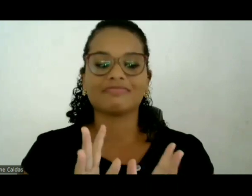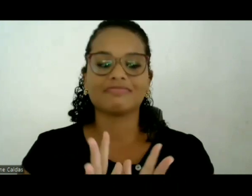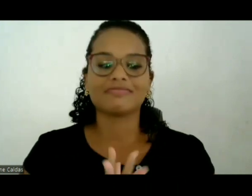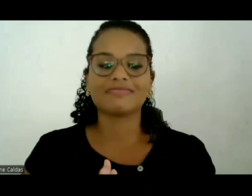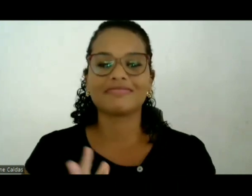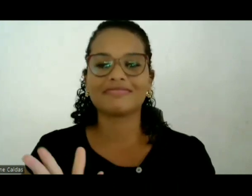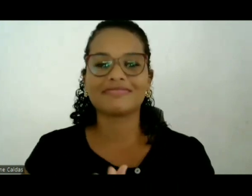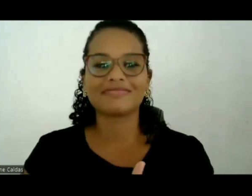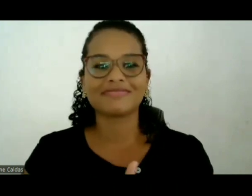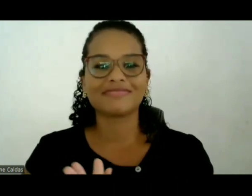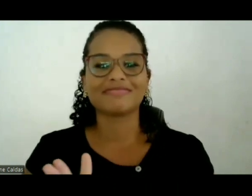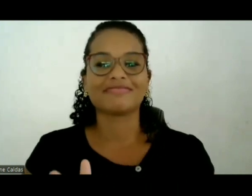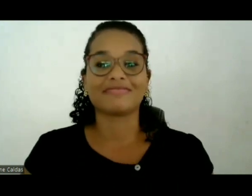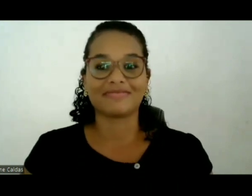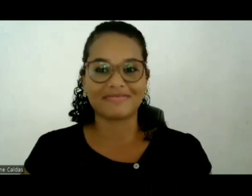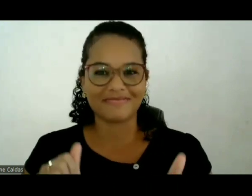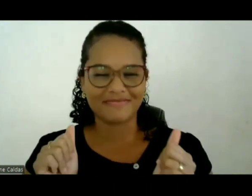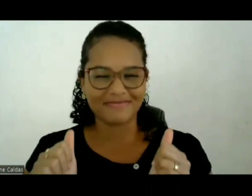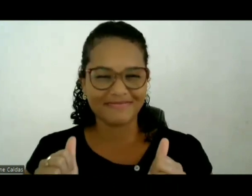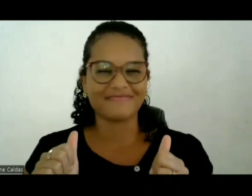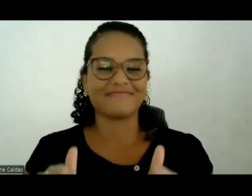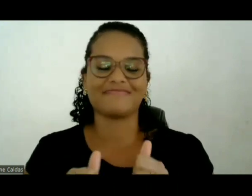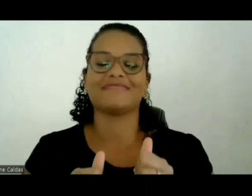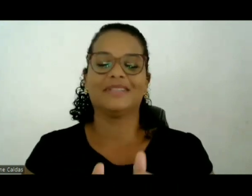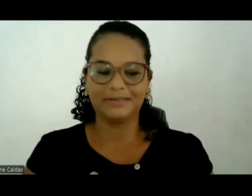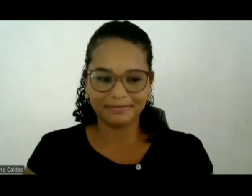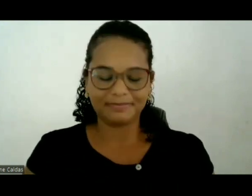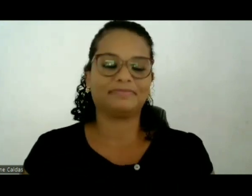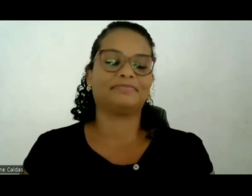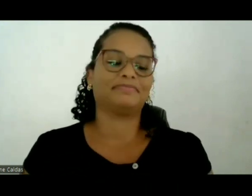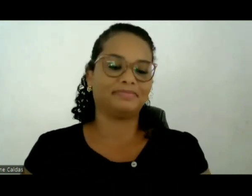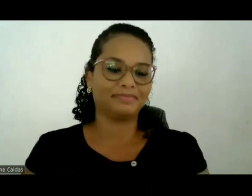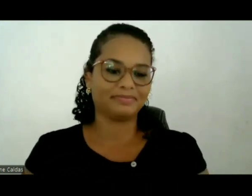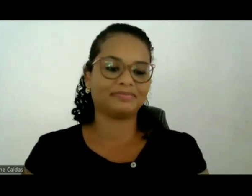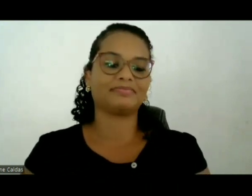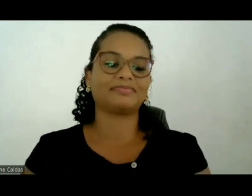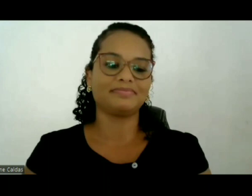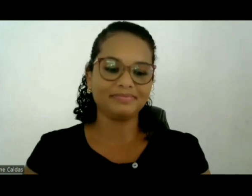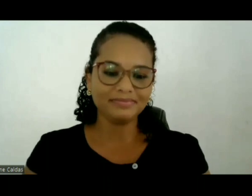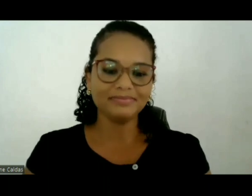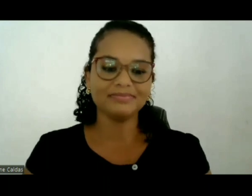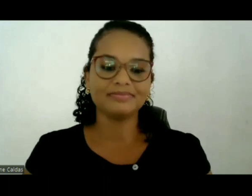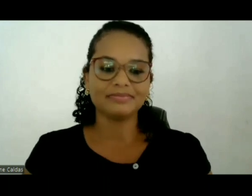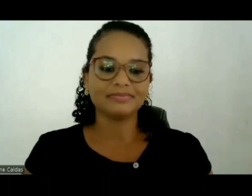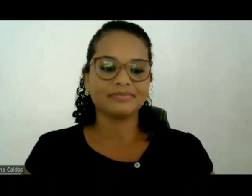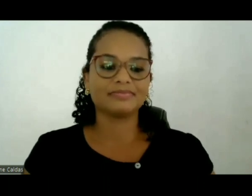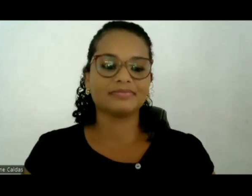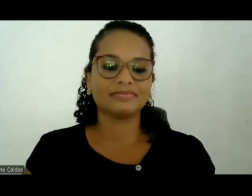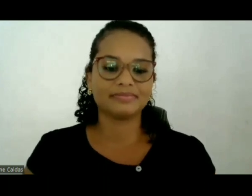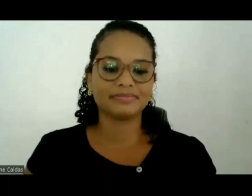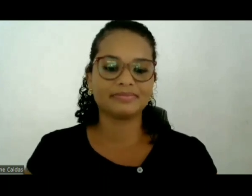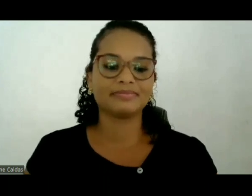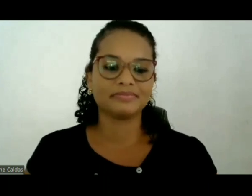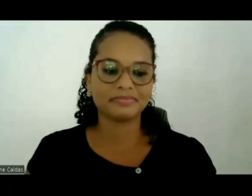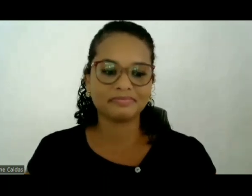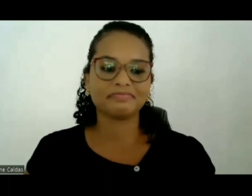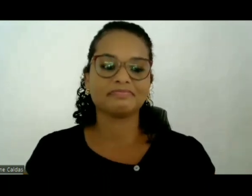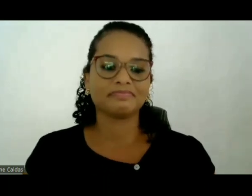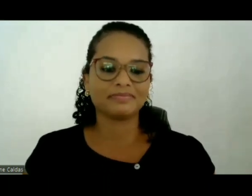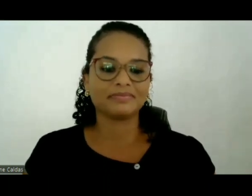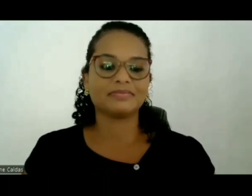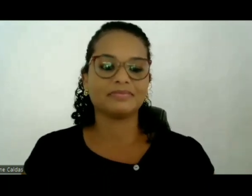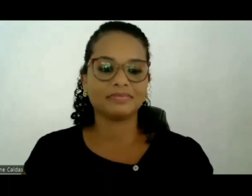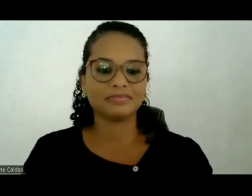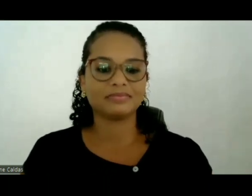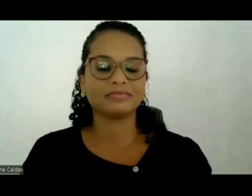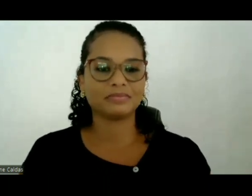de hoje, a Procris ainda vai dar uma explicada melhor sobre esse assunto e vai ser assim uma primeira dica para você começar, por